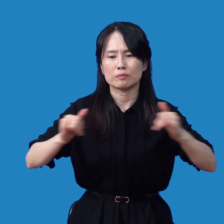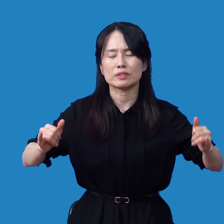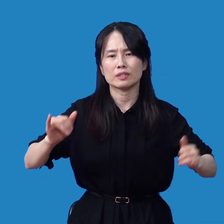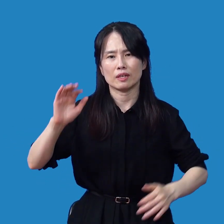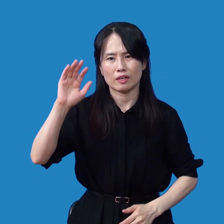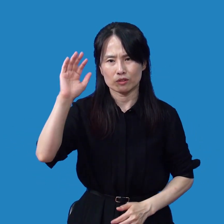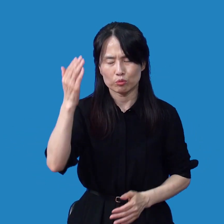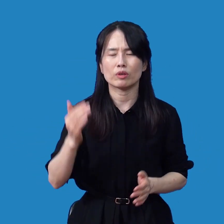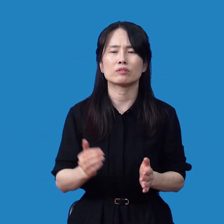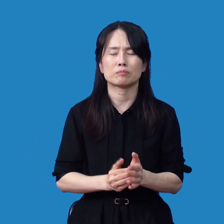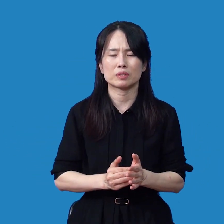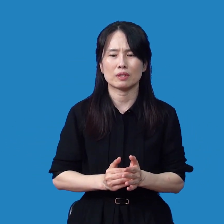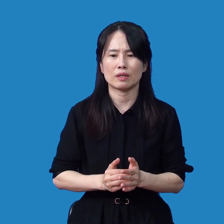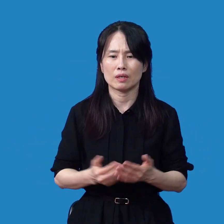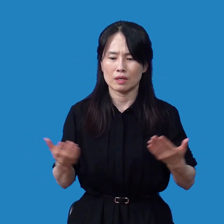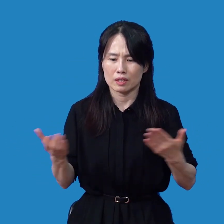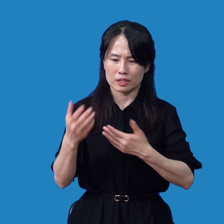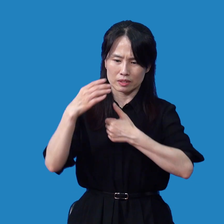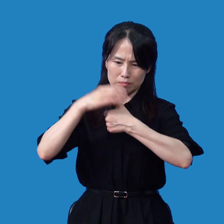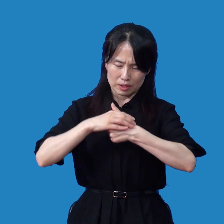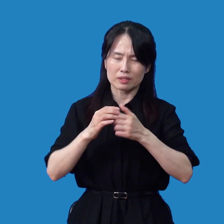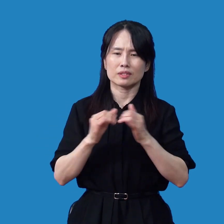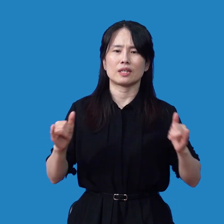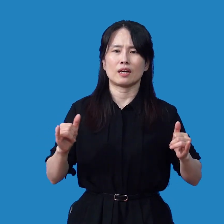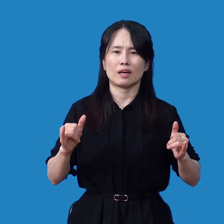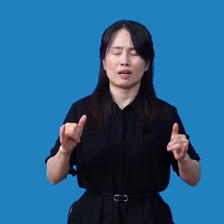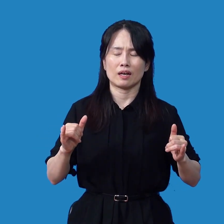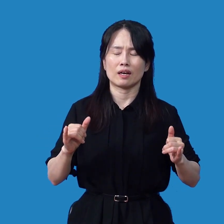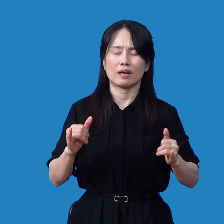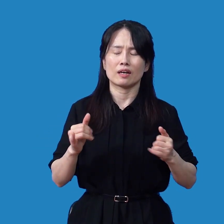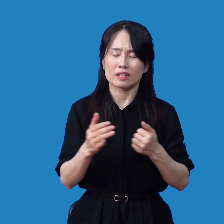것입니다. 사명이 있기 때문에 남은 자가 된 것입니다.